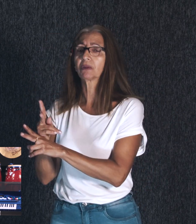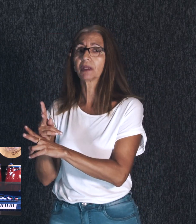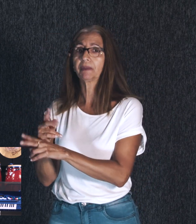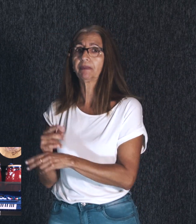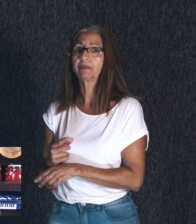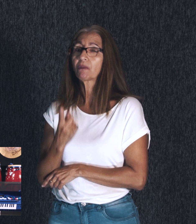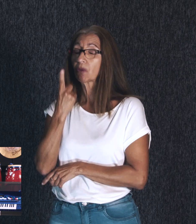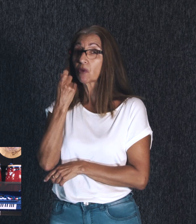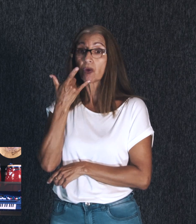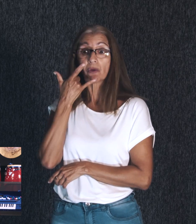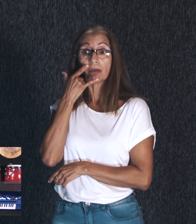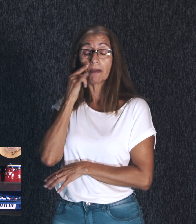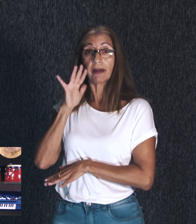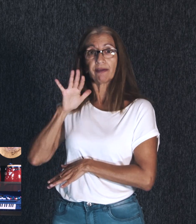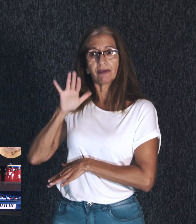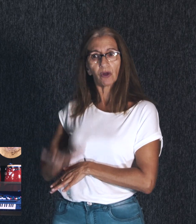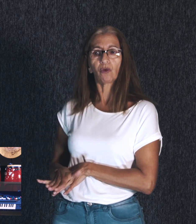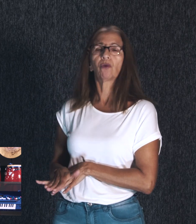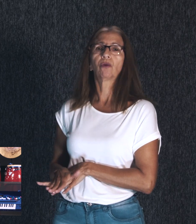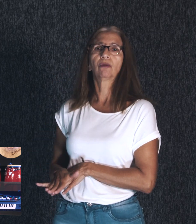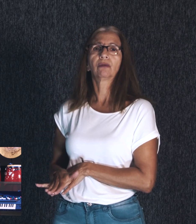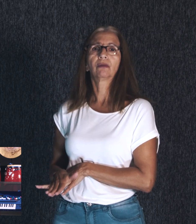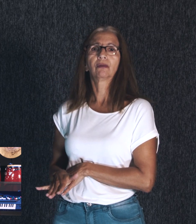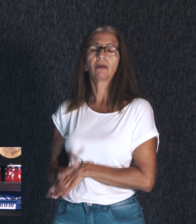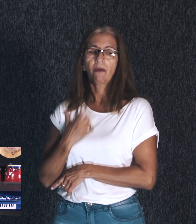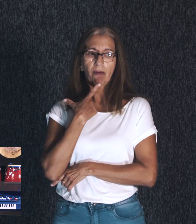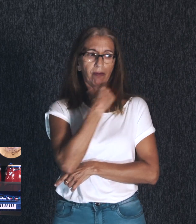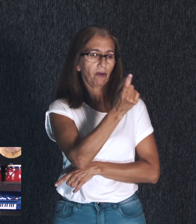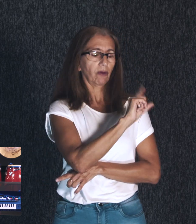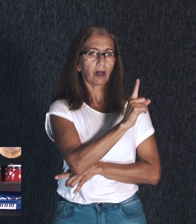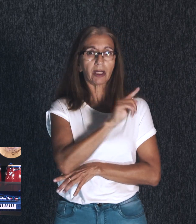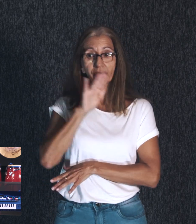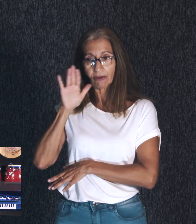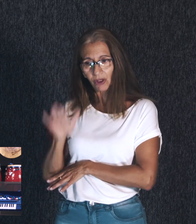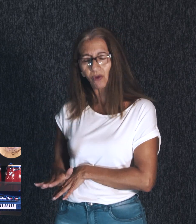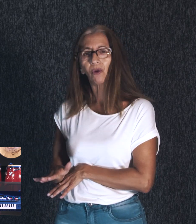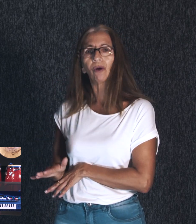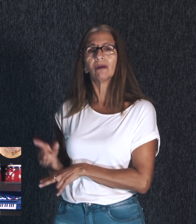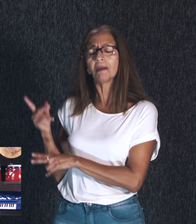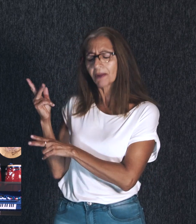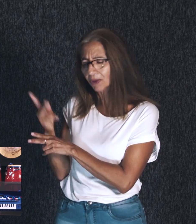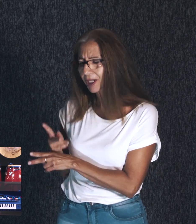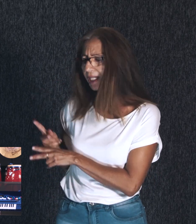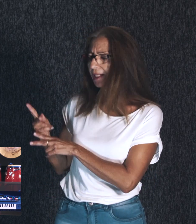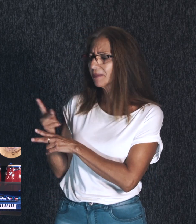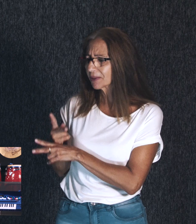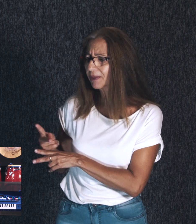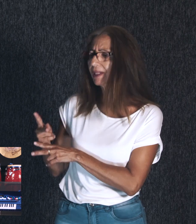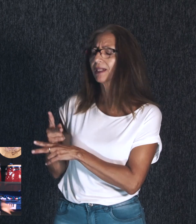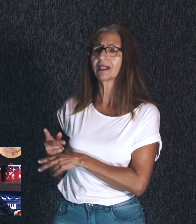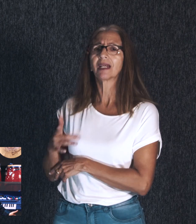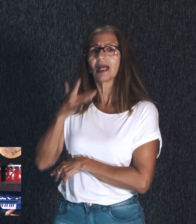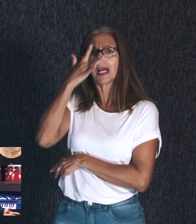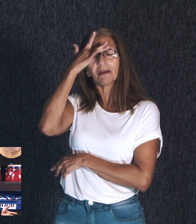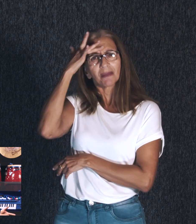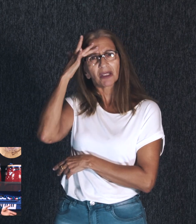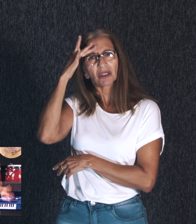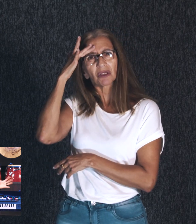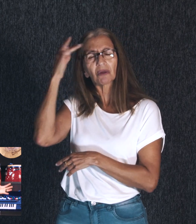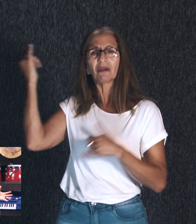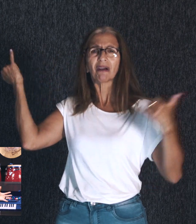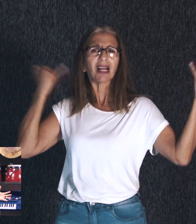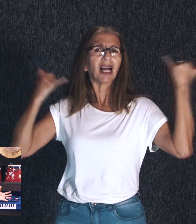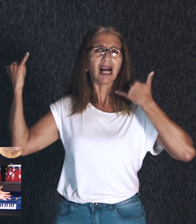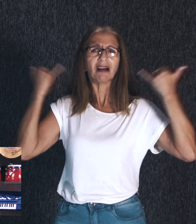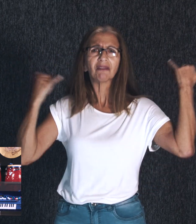de uma forma obstinada, ele continuou na busca. Ele continuou, e as pessoas diziam para ele parar.